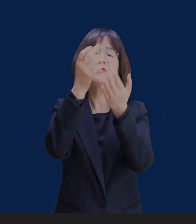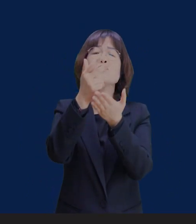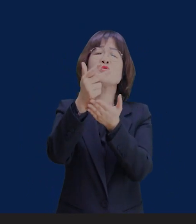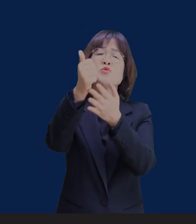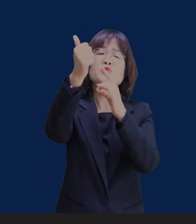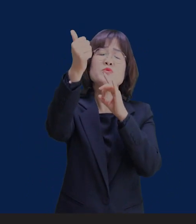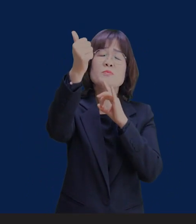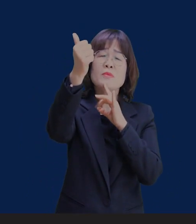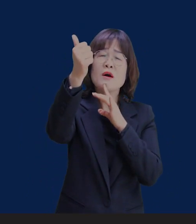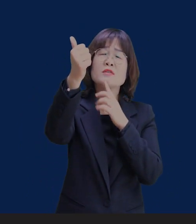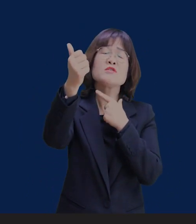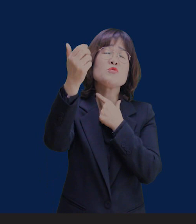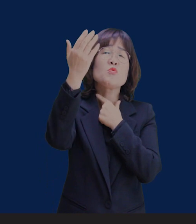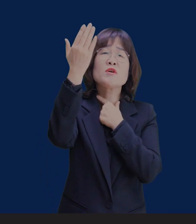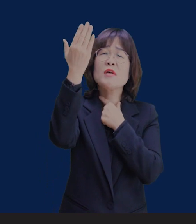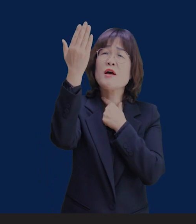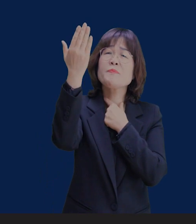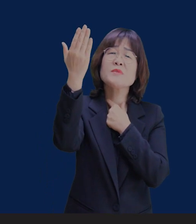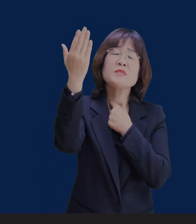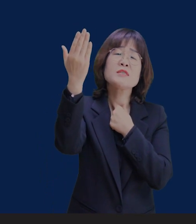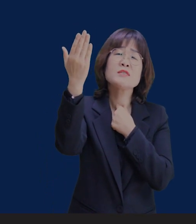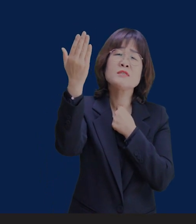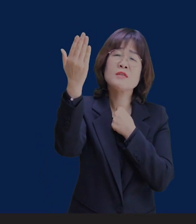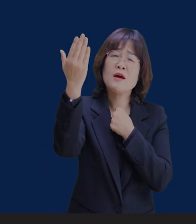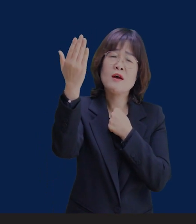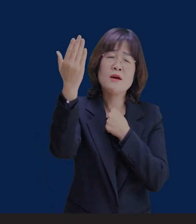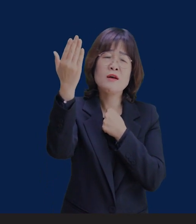이끄소서. 간절히 주님만을